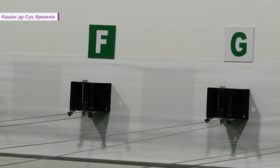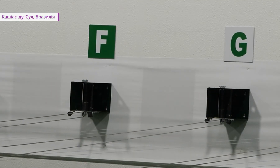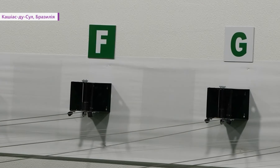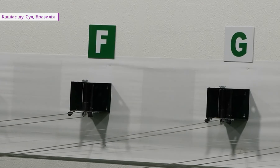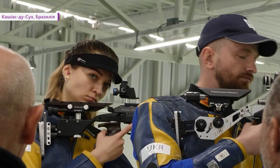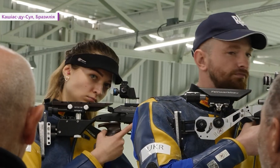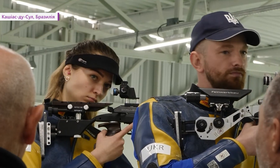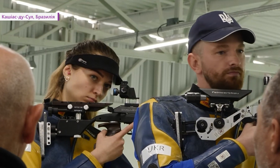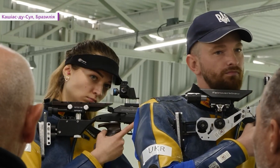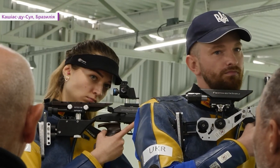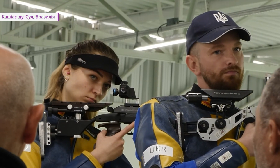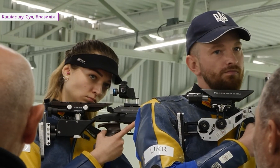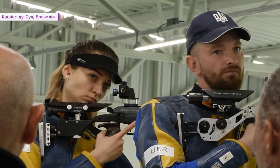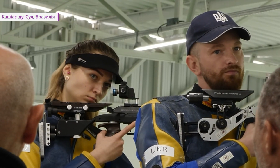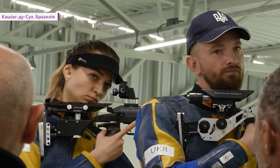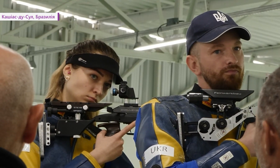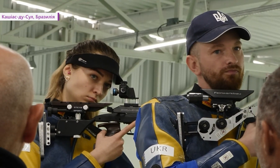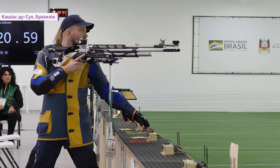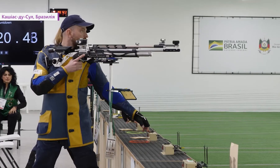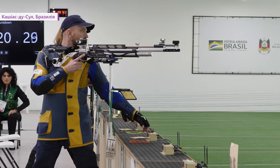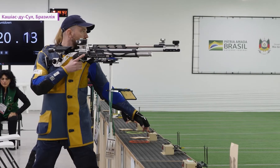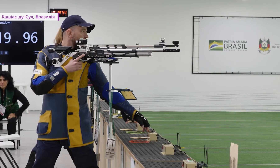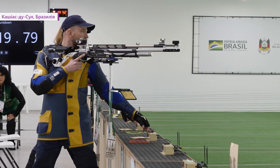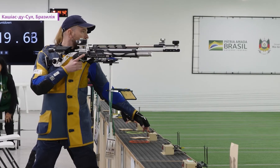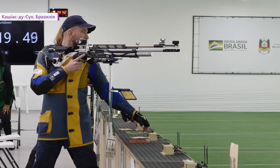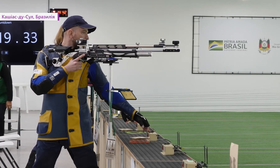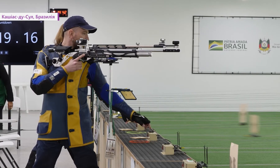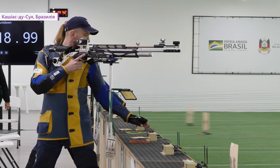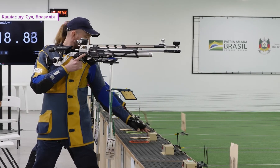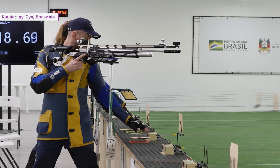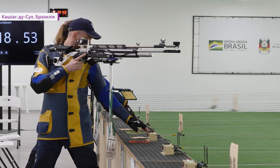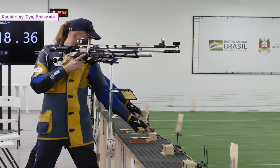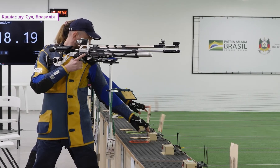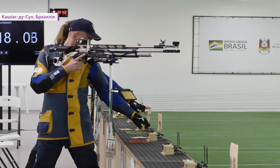паперові. Втім, спортсмени продовжують боротьбу і тішать глядачів новими здобутками.